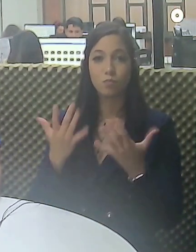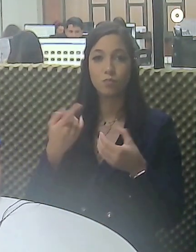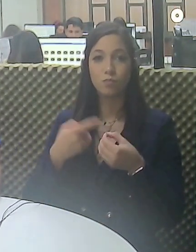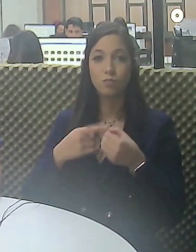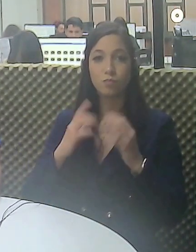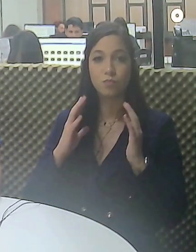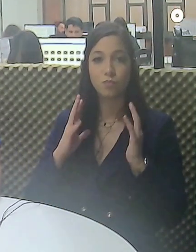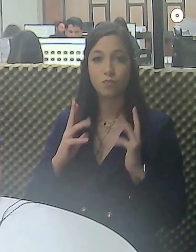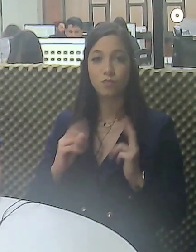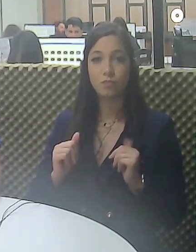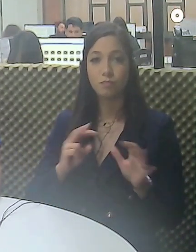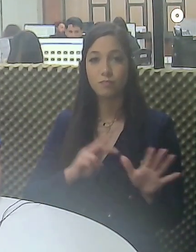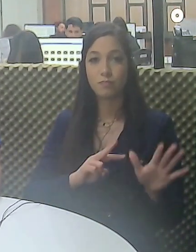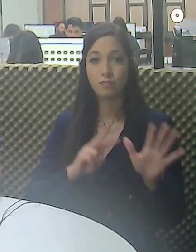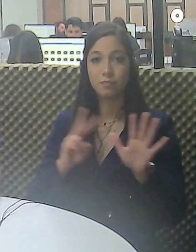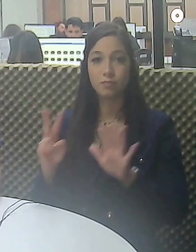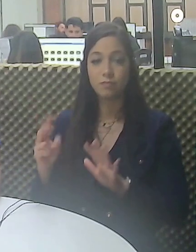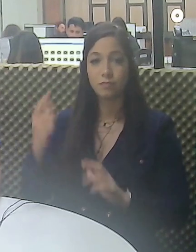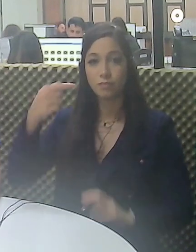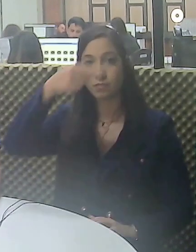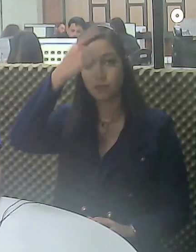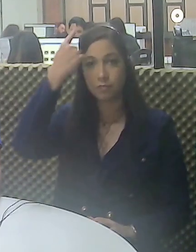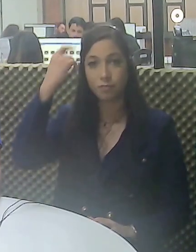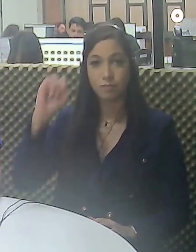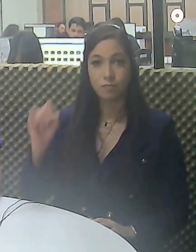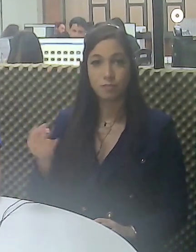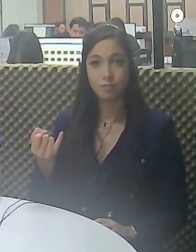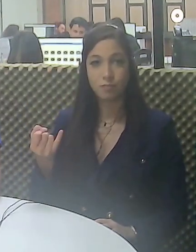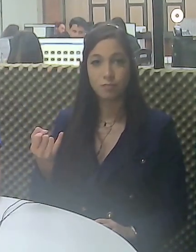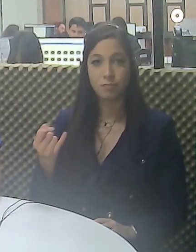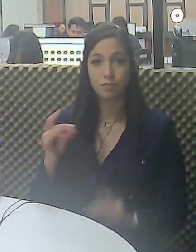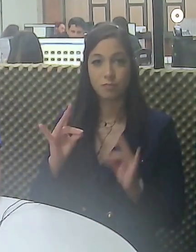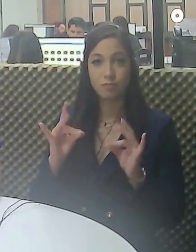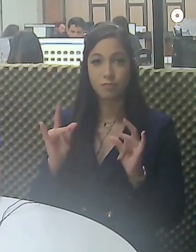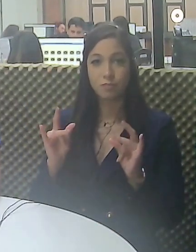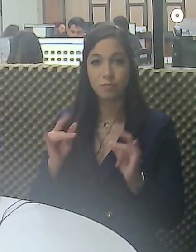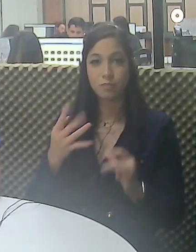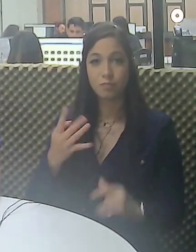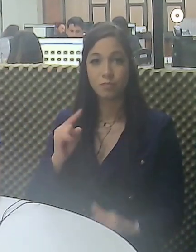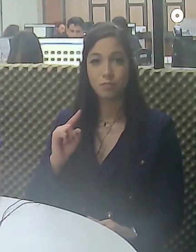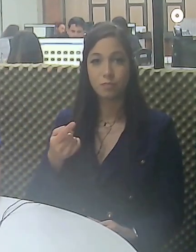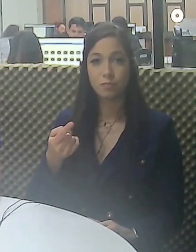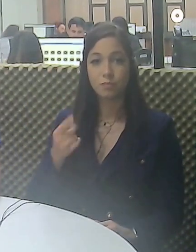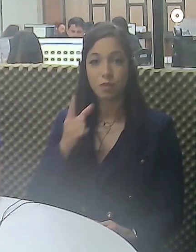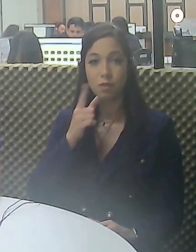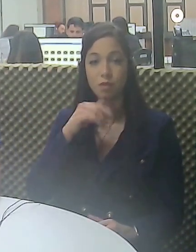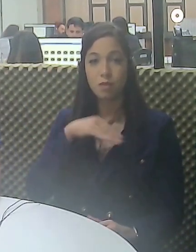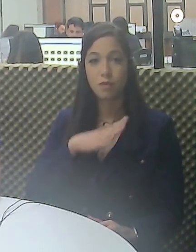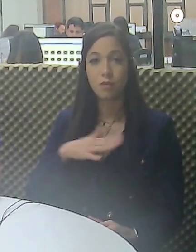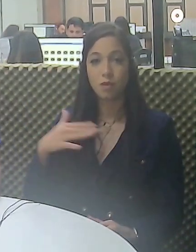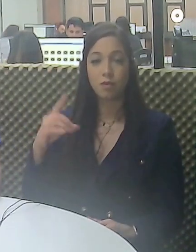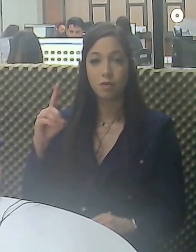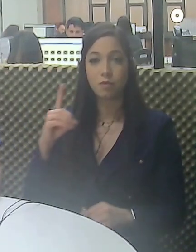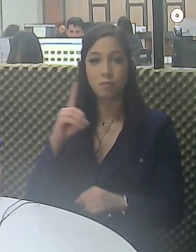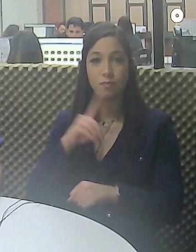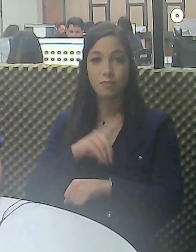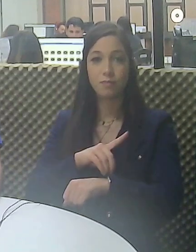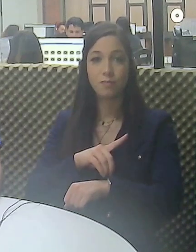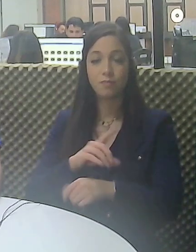Limpa completa uma semana na região do Grande São Jorge e já eliminou mais de 4 mil criadouros do mosquito da